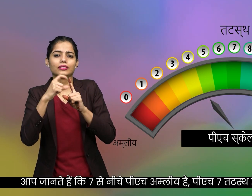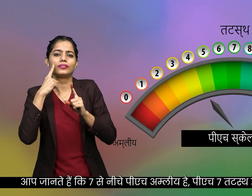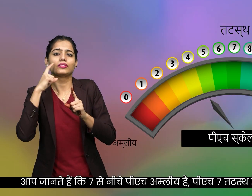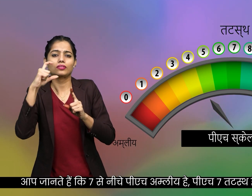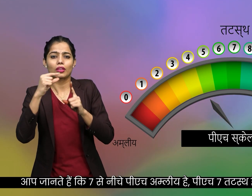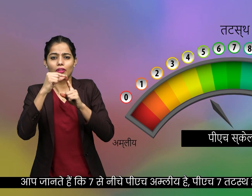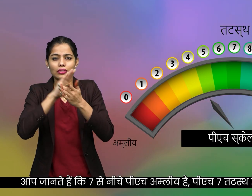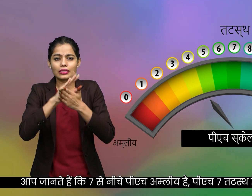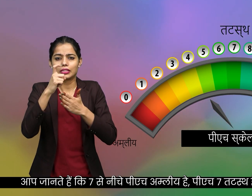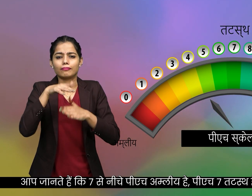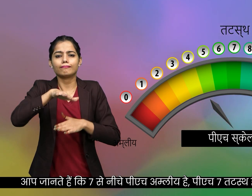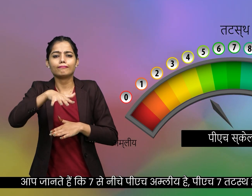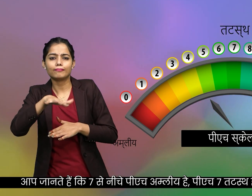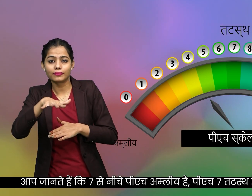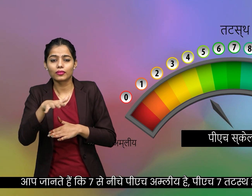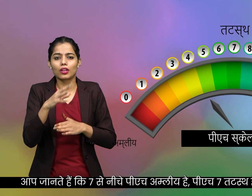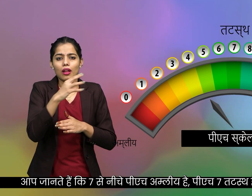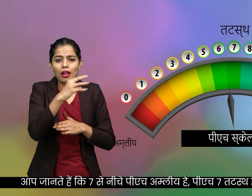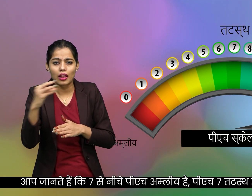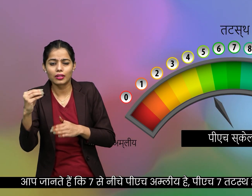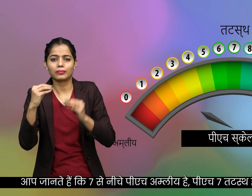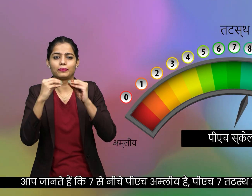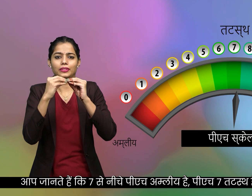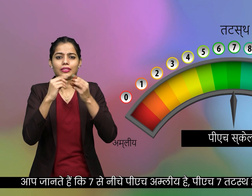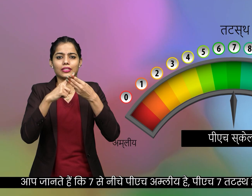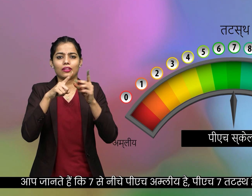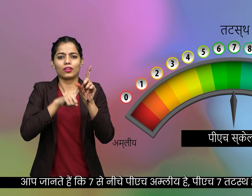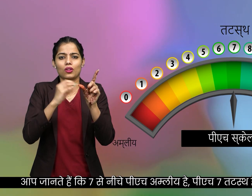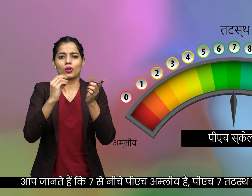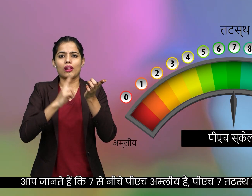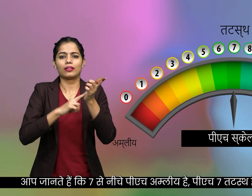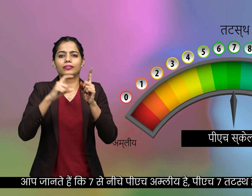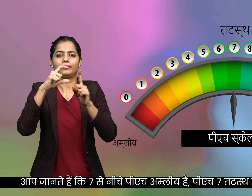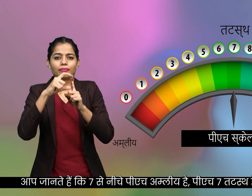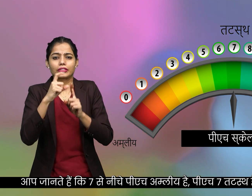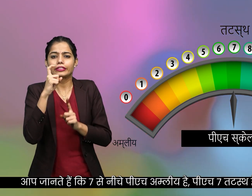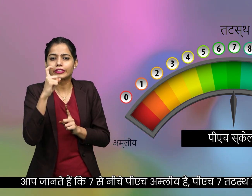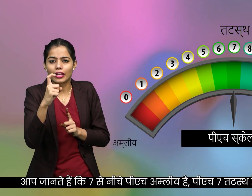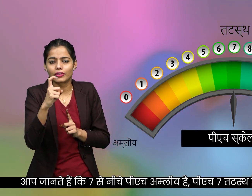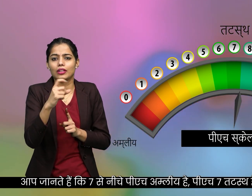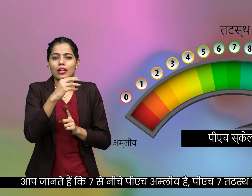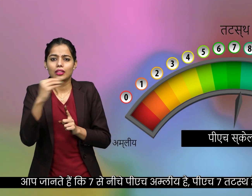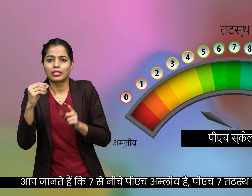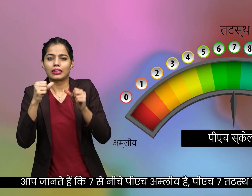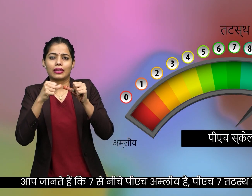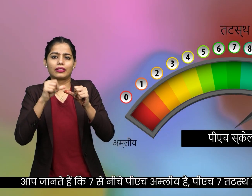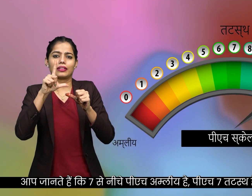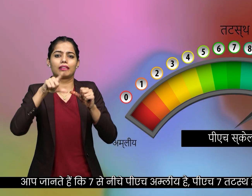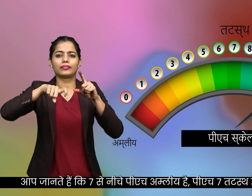पीएच अम्लीय है, पीएच 7 तटस्थ है और 7 से